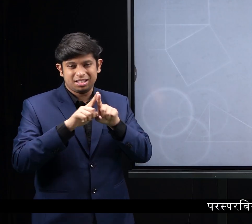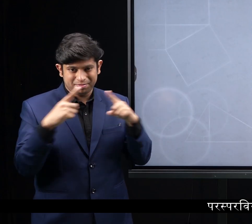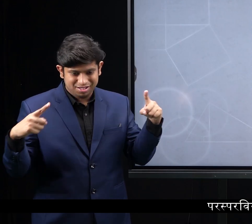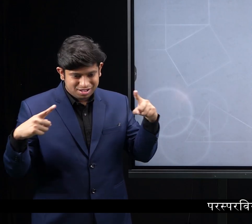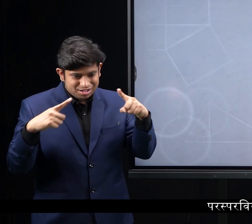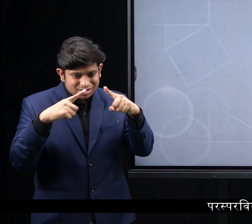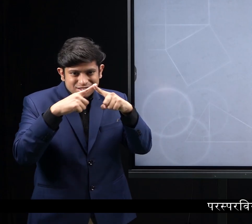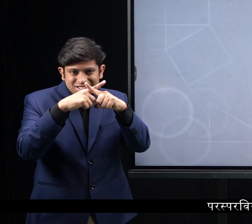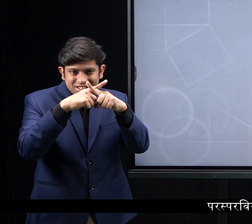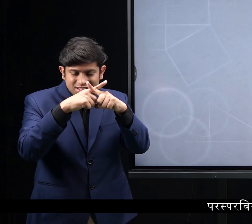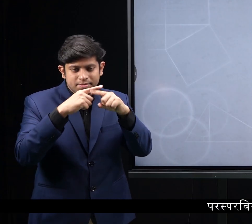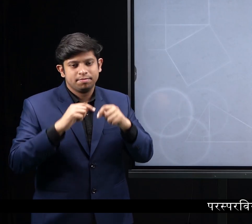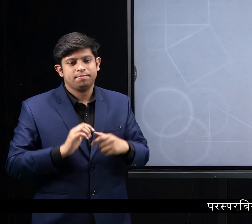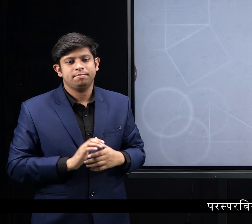परस्पर विरोधी रेषा.